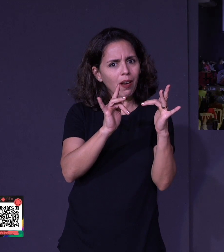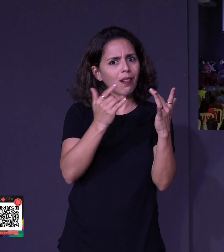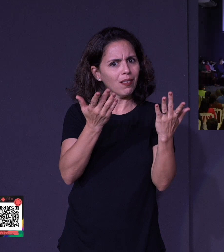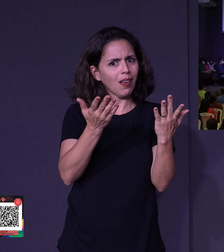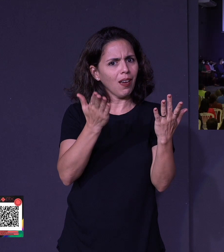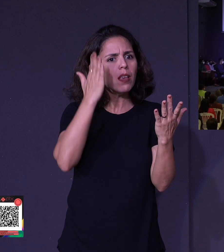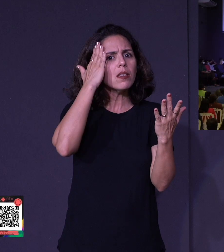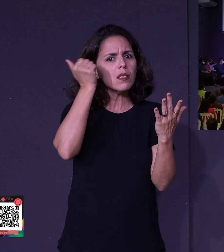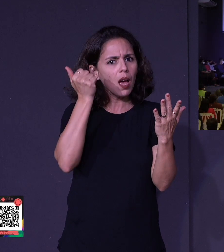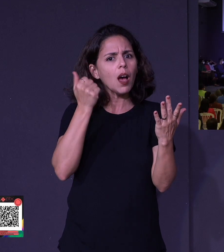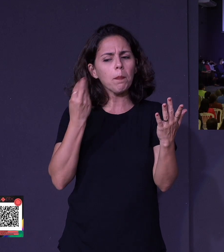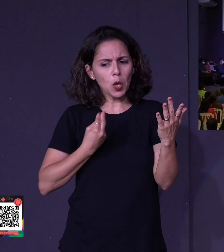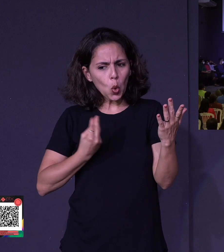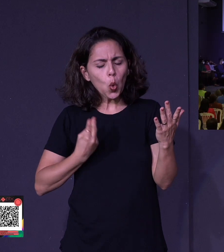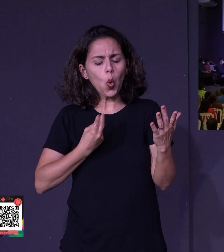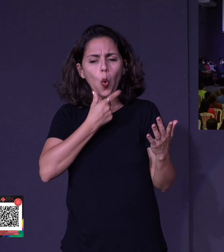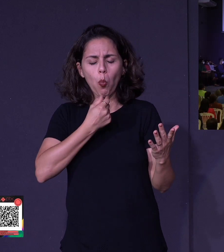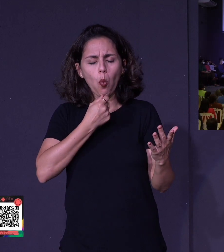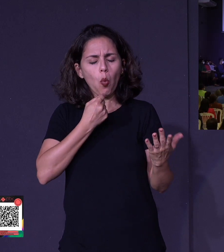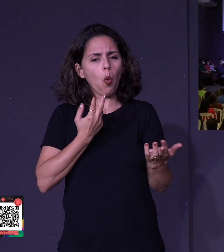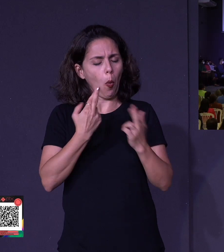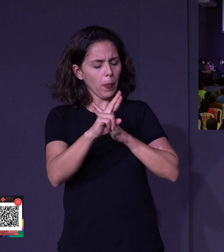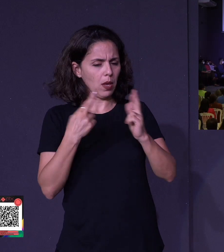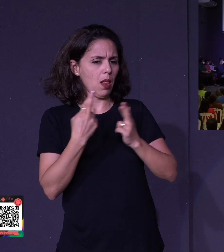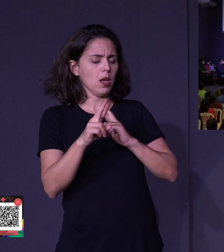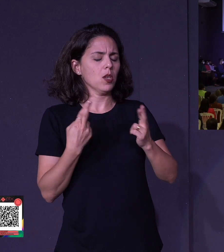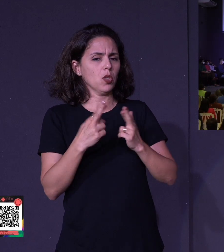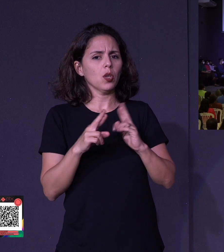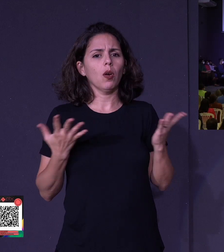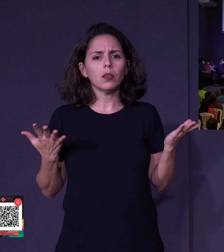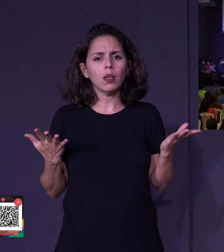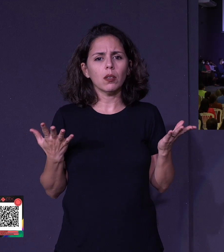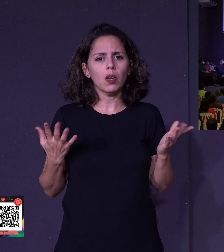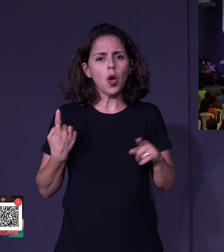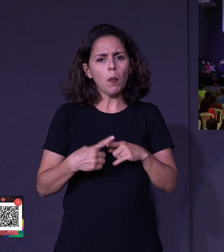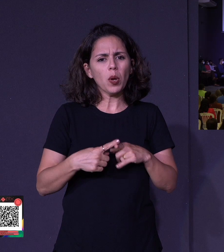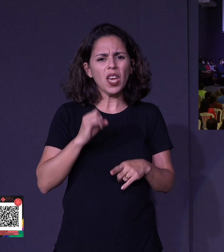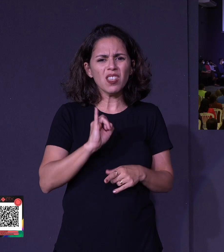Se ela não tem referência nenhuma dentro de casa, quando chegar nessa fase ela aceita qualquer coisa.